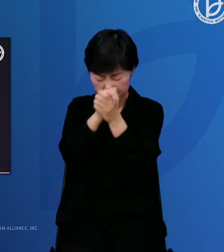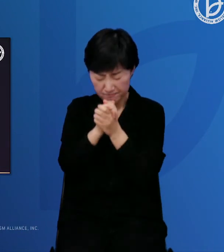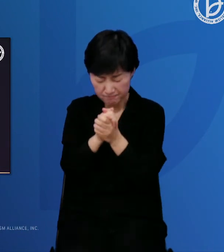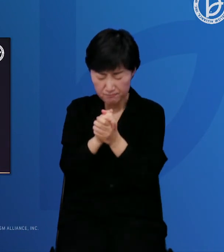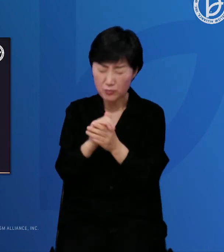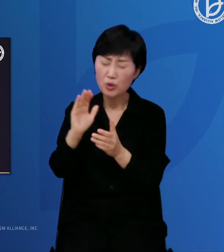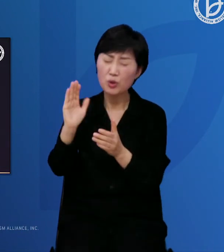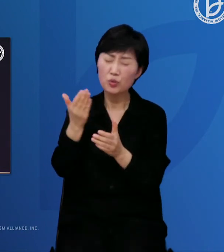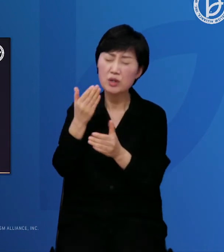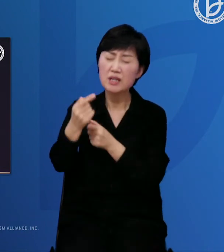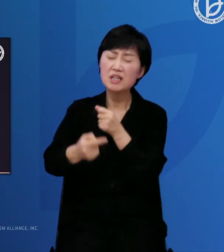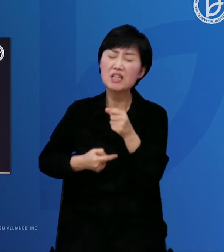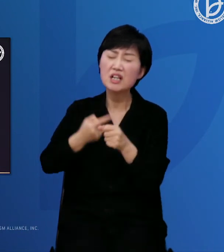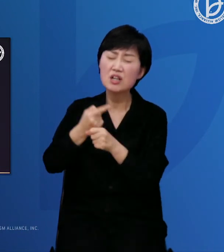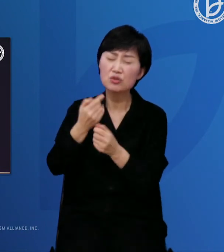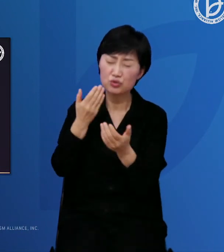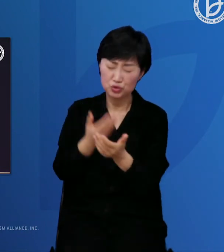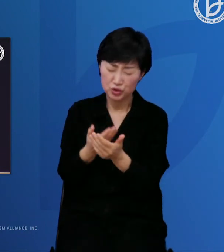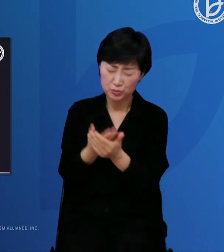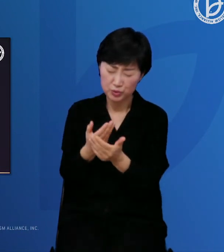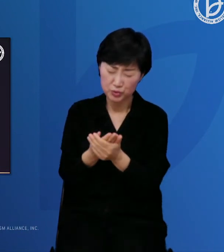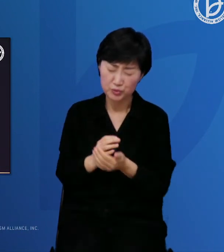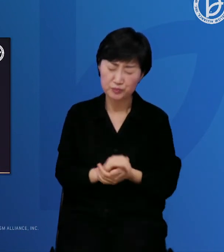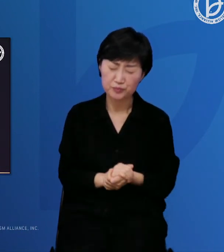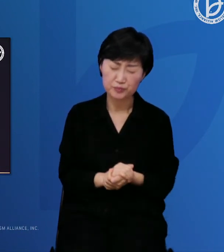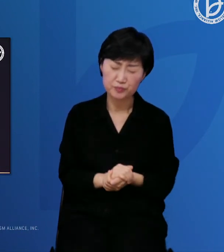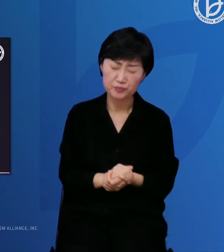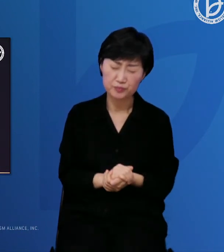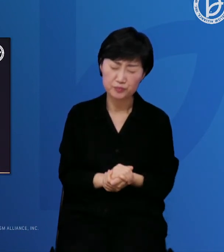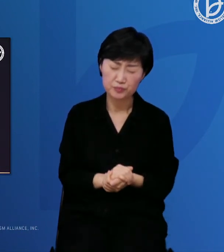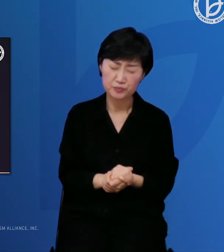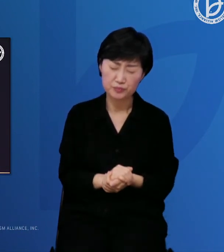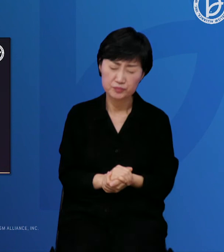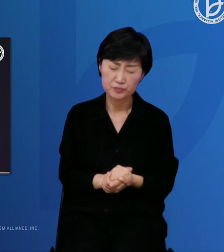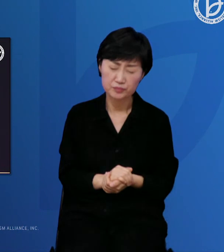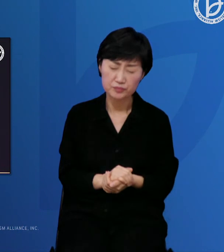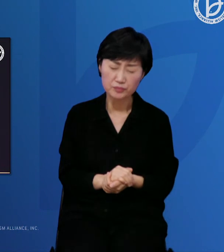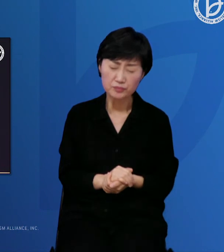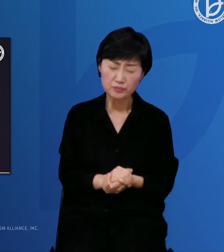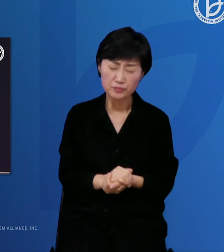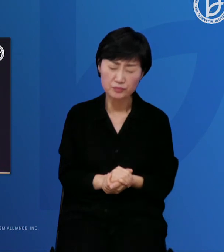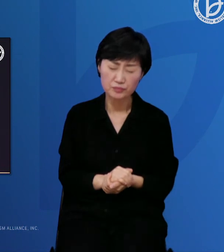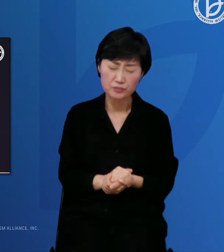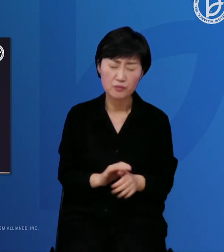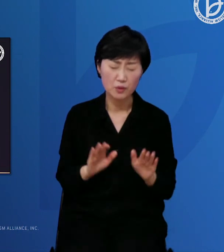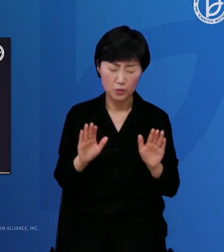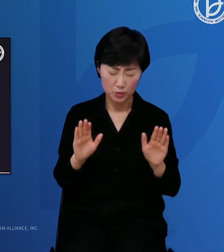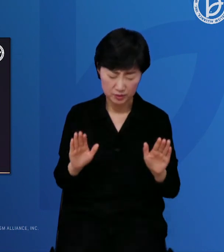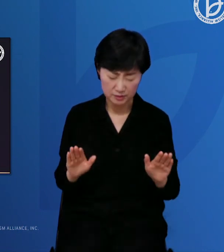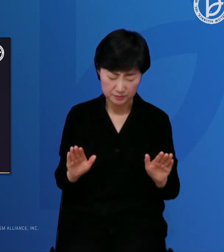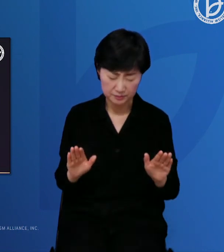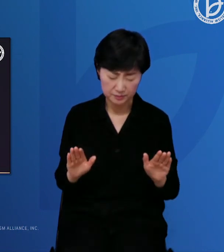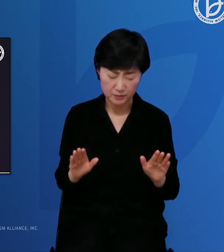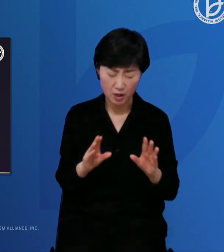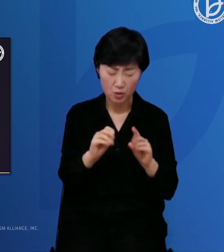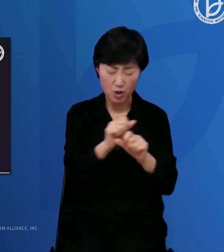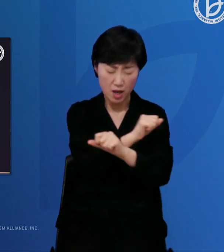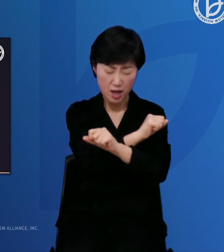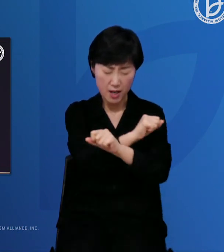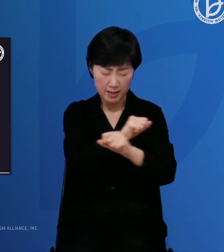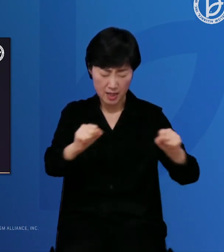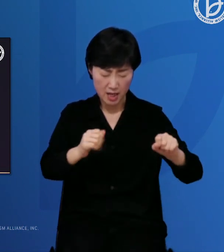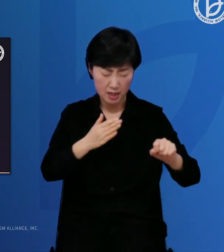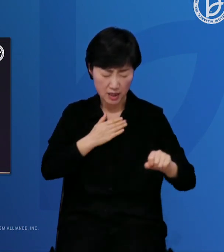may this be a year in which all the forces of darkness that we cannot see with our eyes be completely shattered and broken. 오늘 광야의